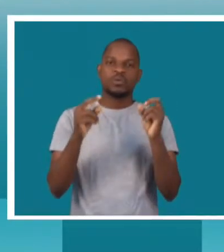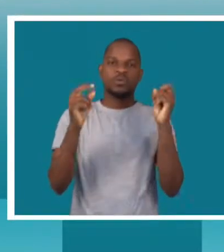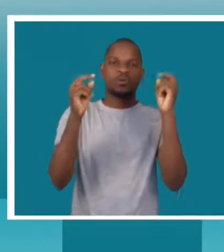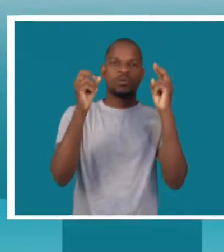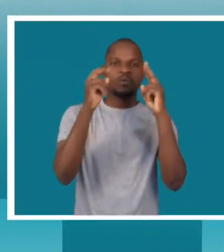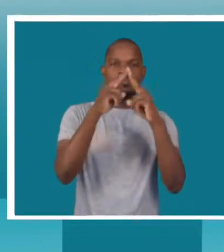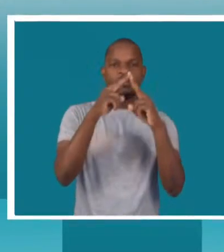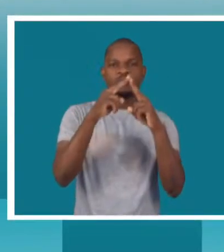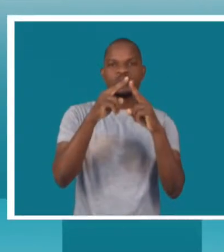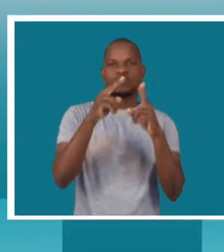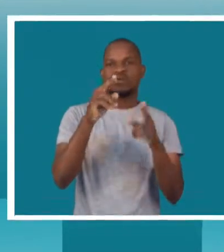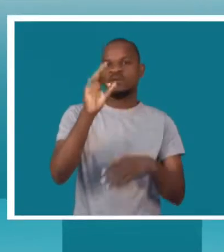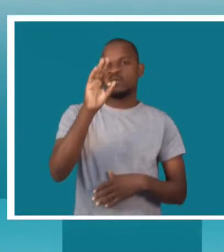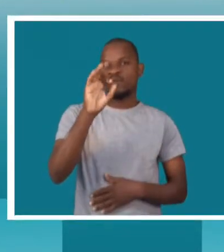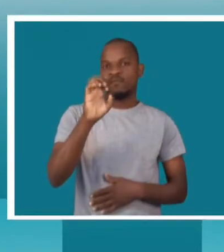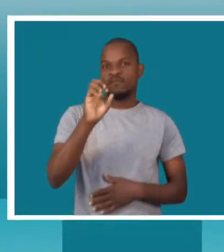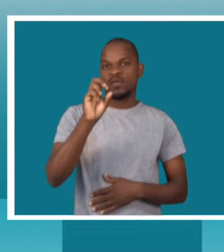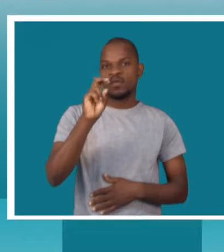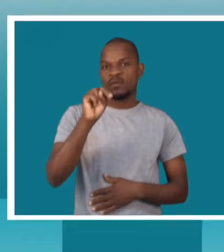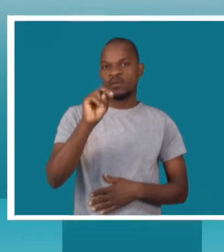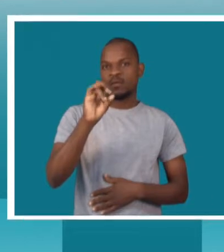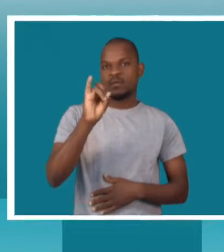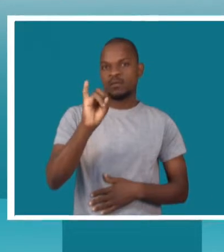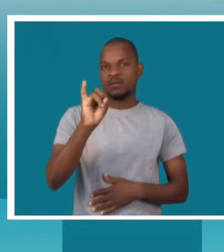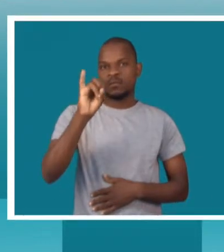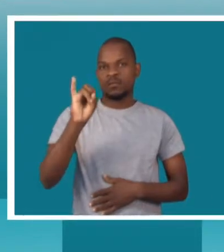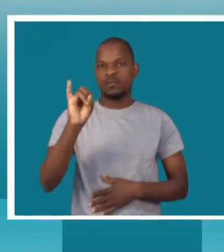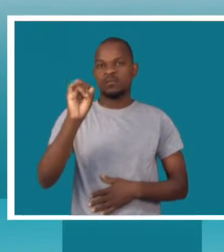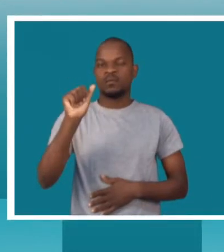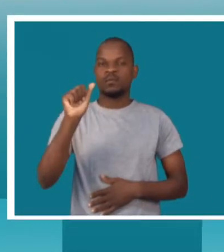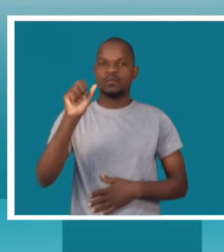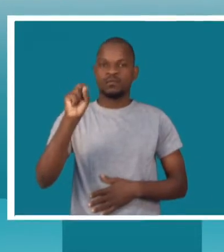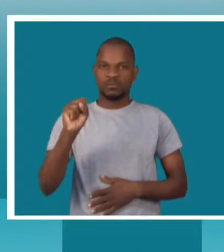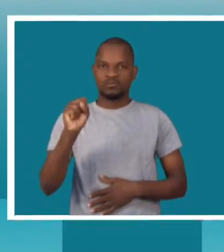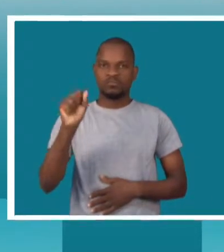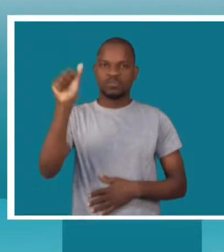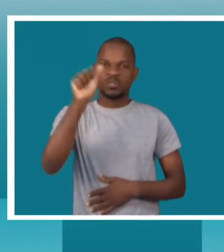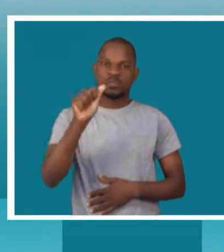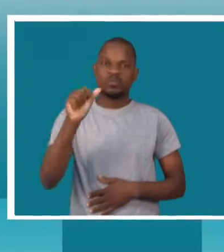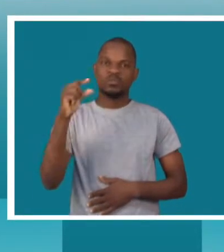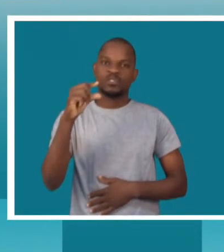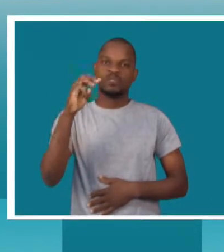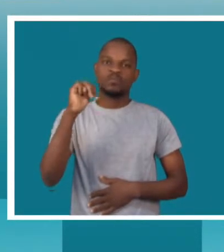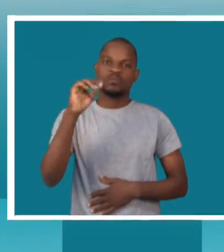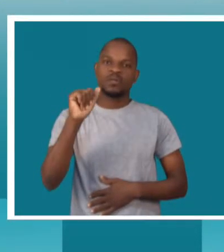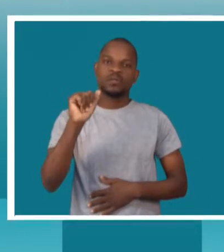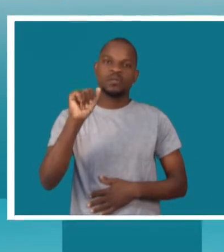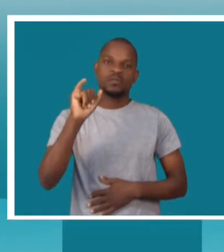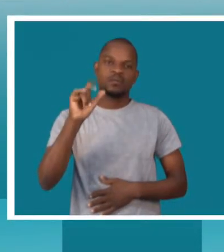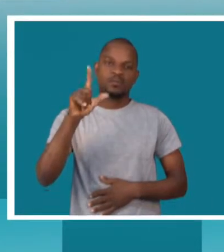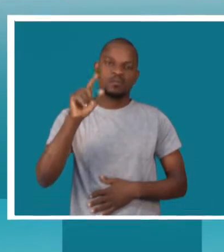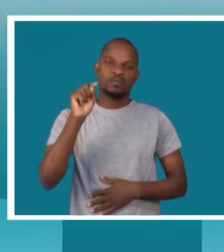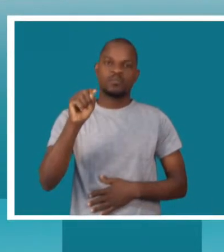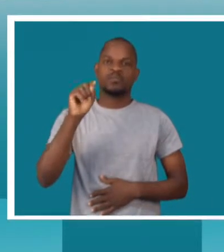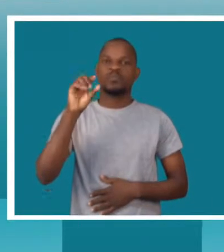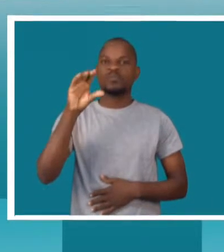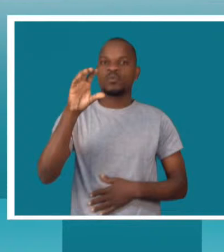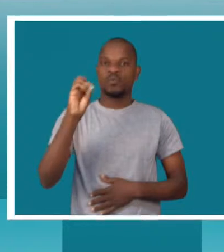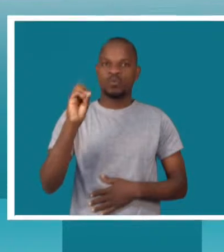finiasclaudio, finiasclaudio.com. O meu local de treino